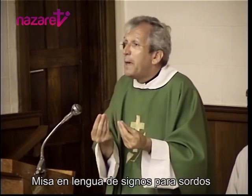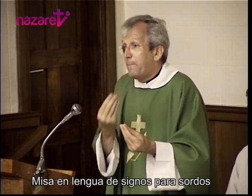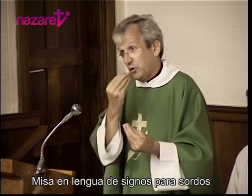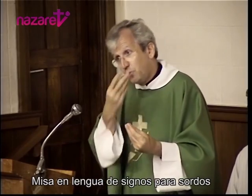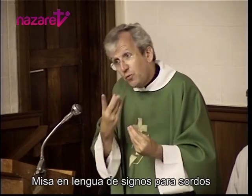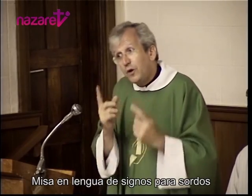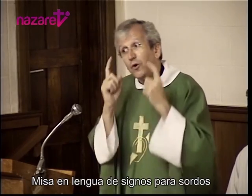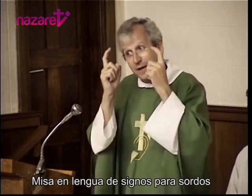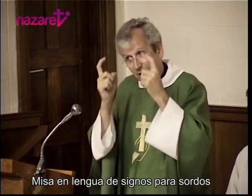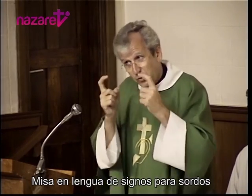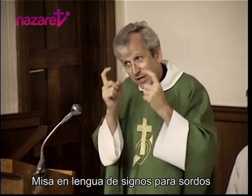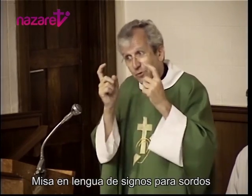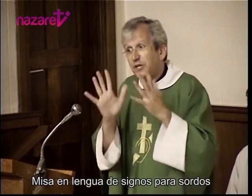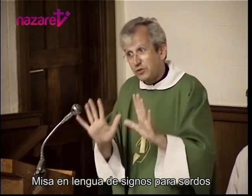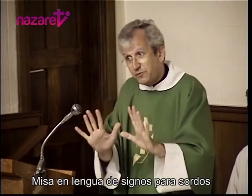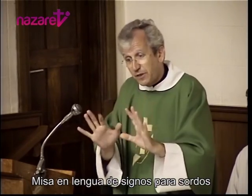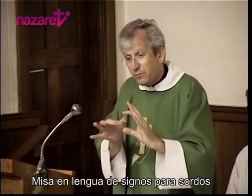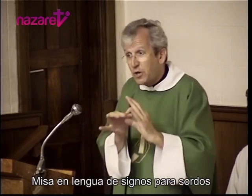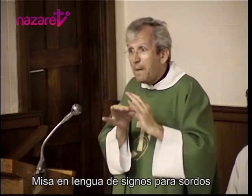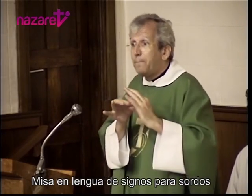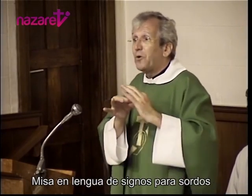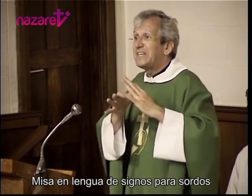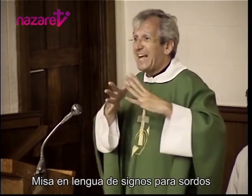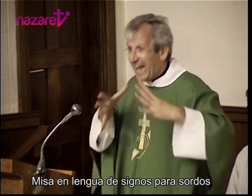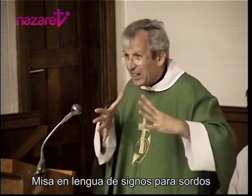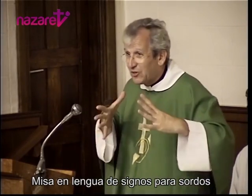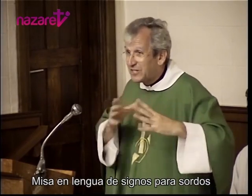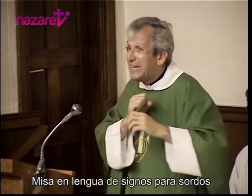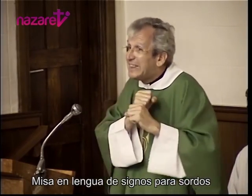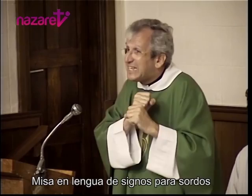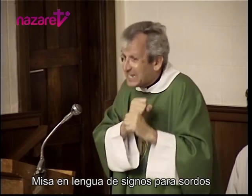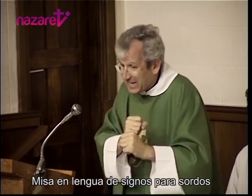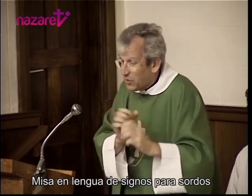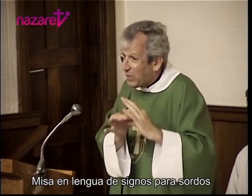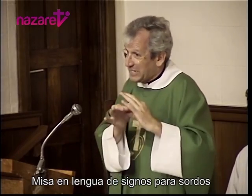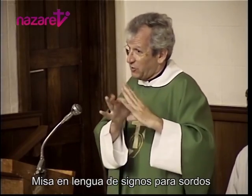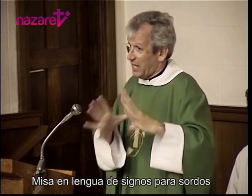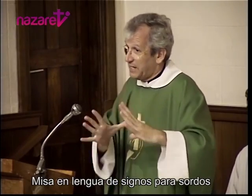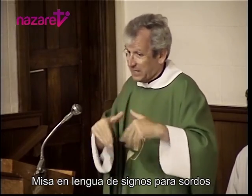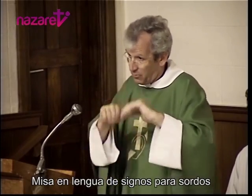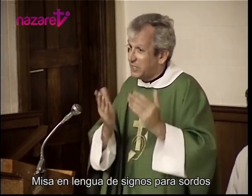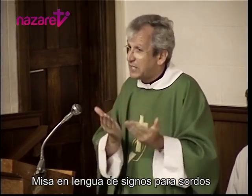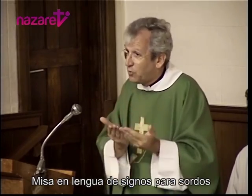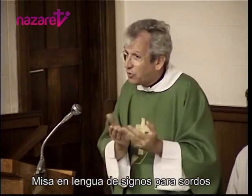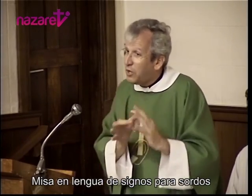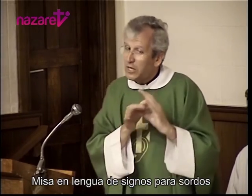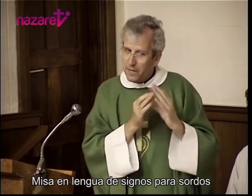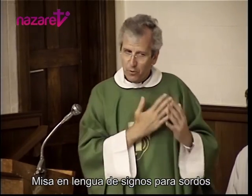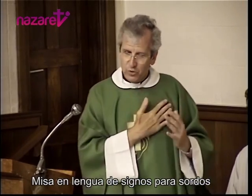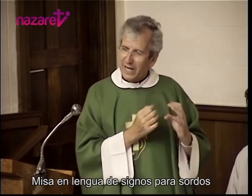pero es muy bueno que luchemos, que nos esforcemos por desatarnos de esas ataduras que nos hacen esclavos de este mundo y por buscar que